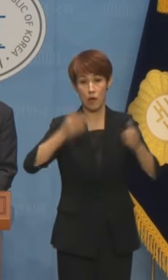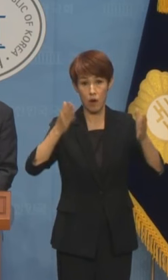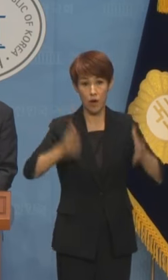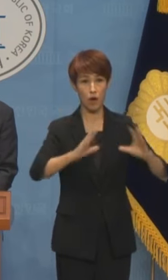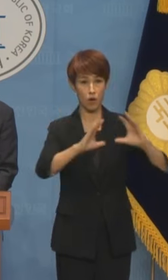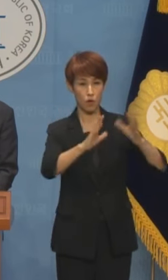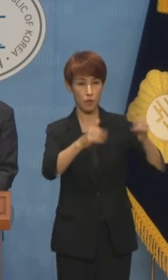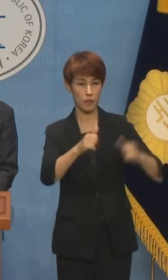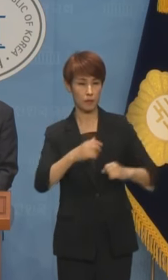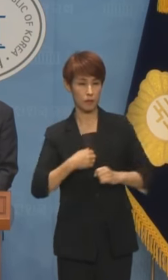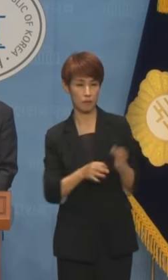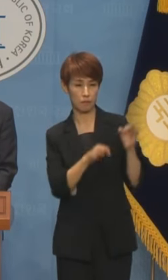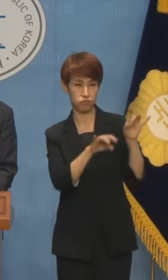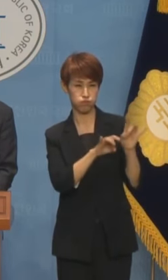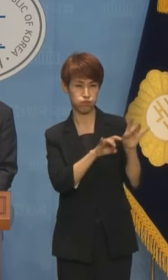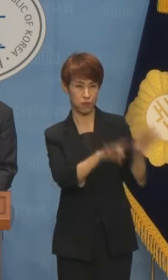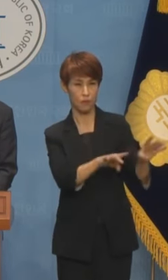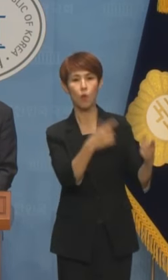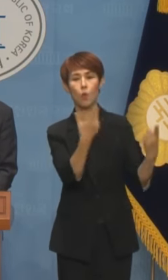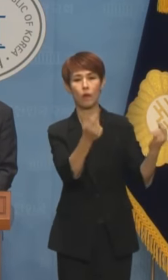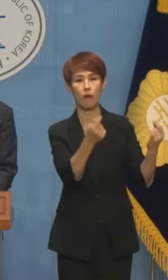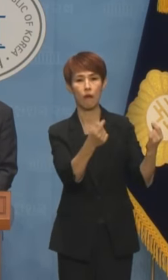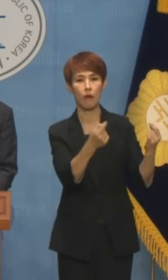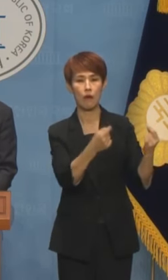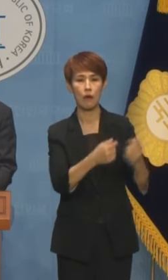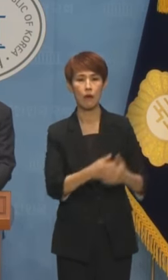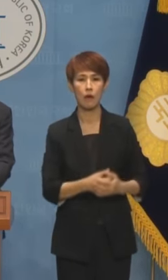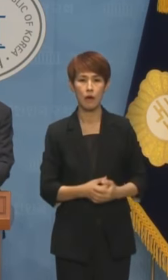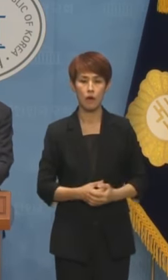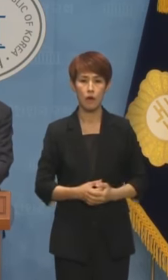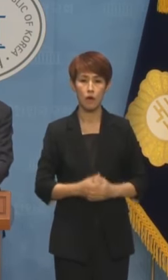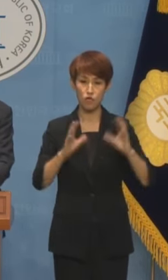국민들을 속이고 국회를 기만한 것이다.